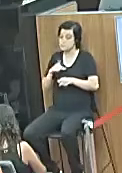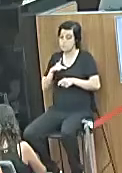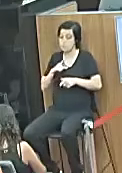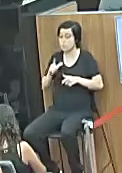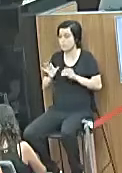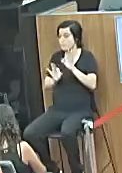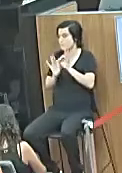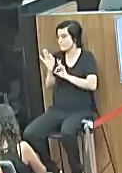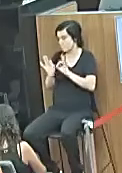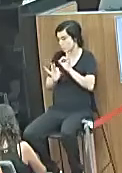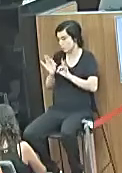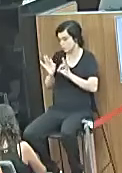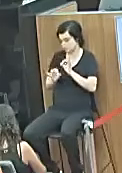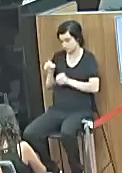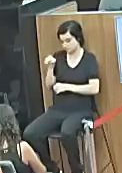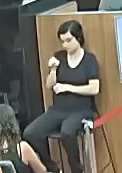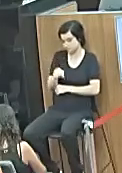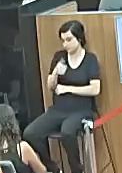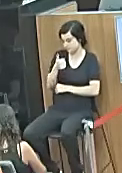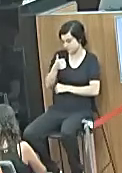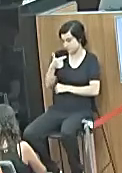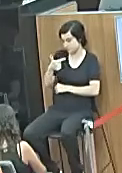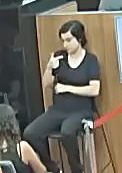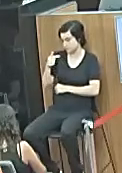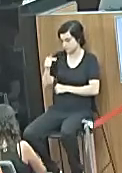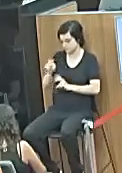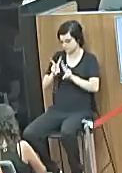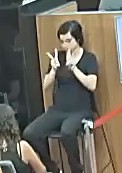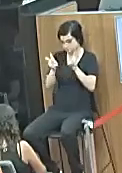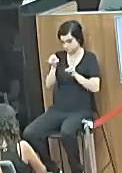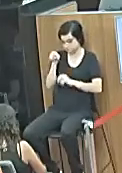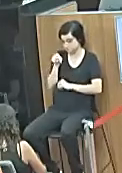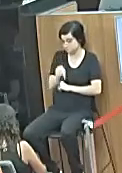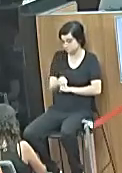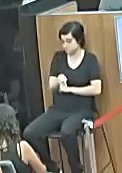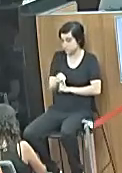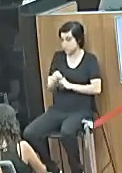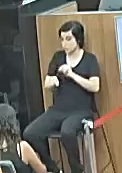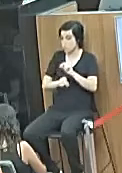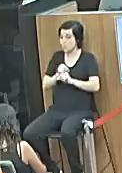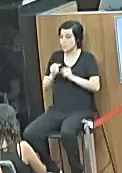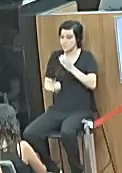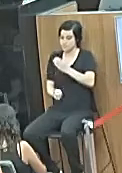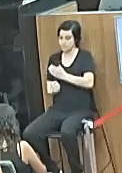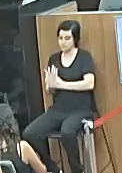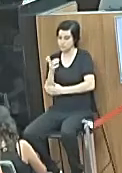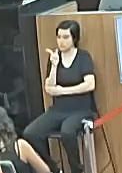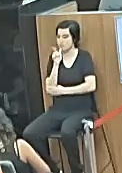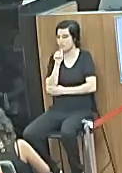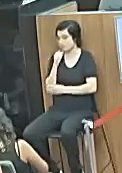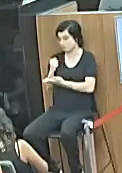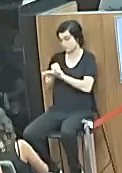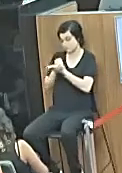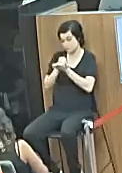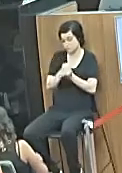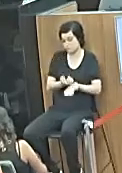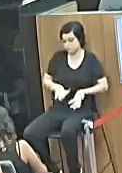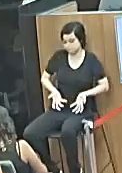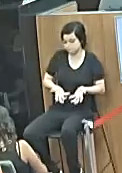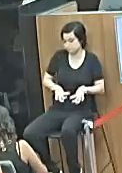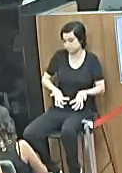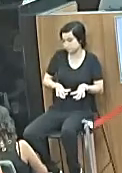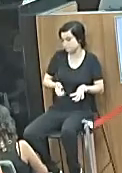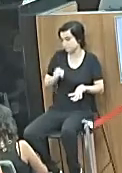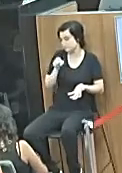no âmbito do programa 127 intitulada produtor de água com a finalidade de incentivar